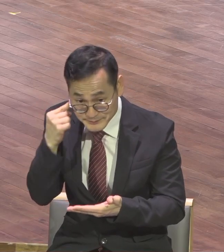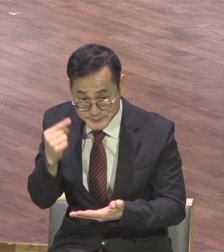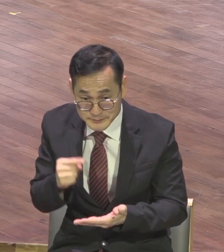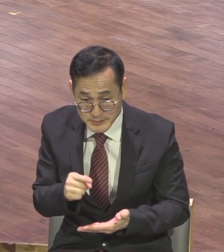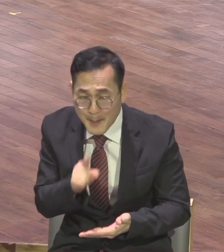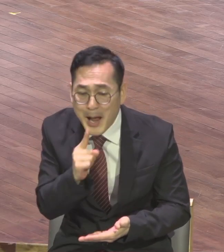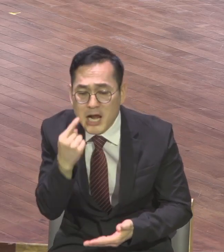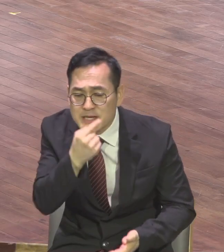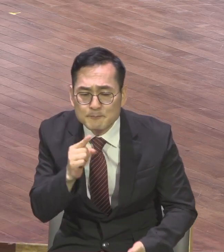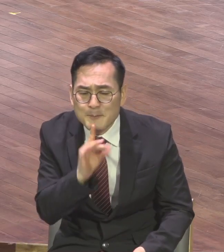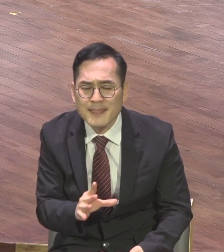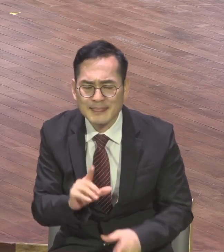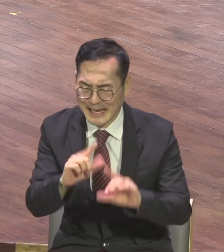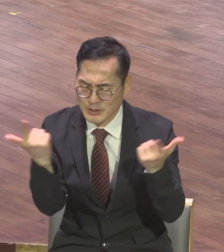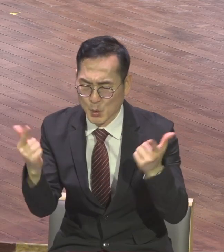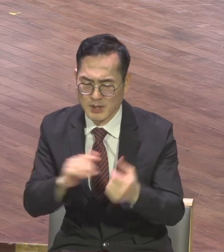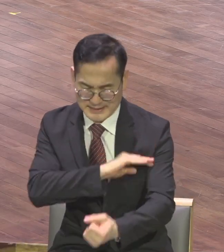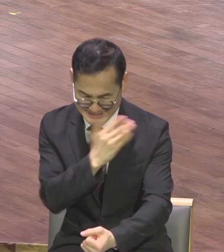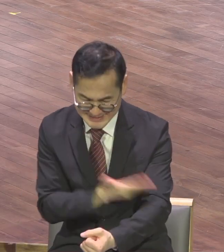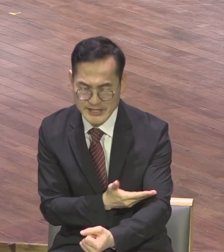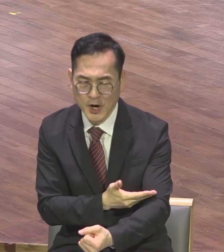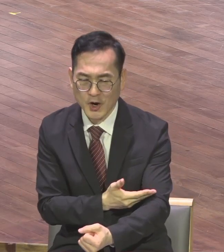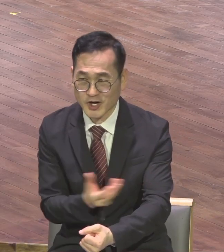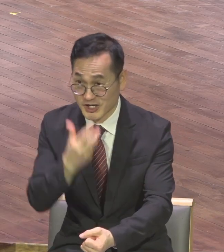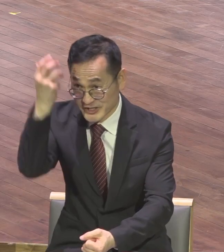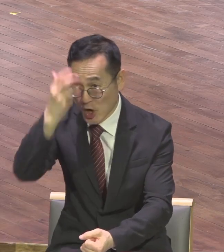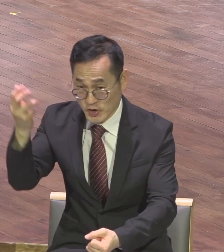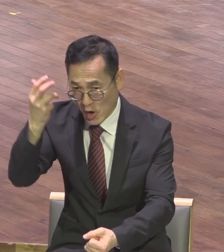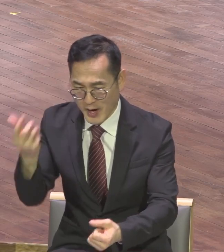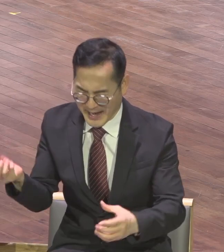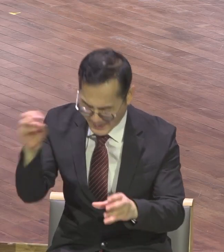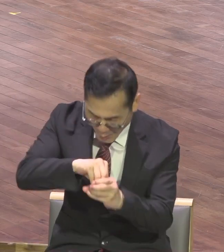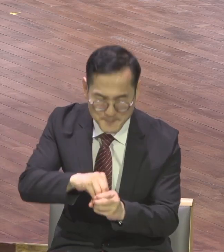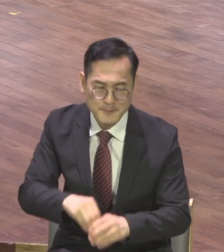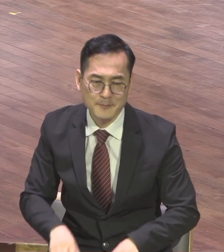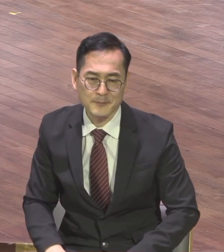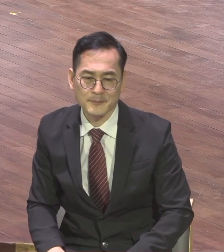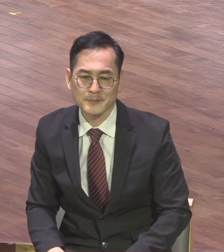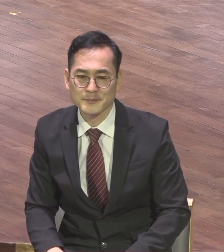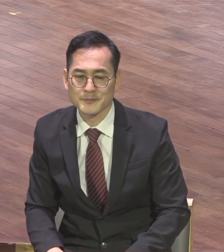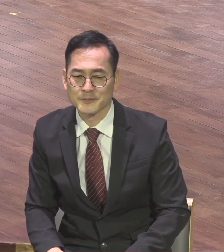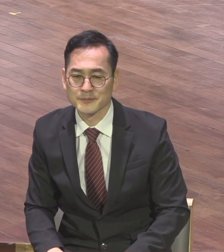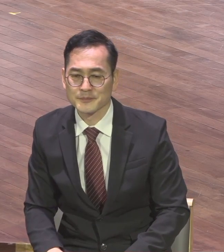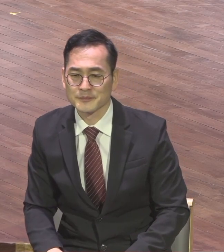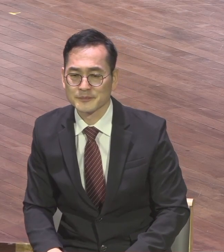것이 아니라 또한 능력과 성령과 큰 확신으로 된 것이니